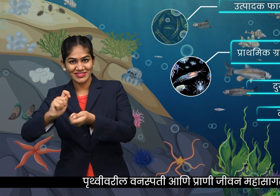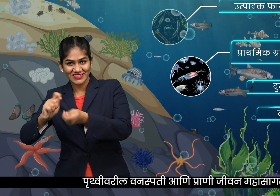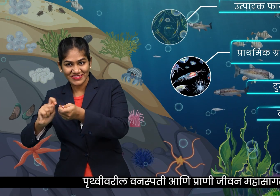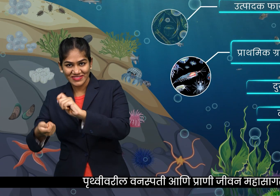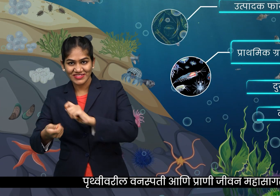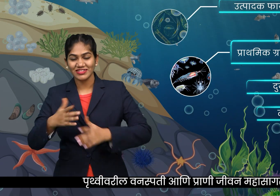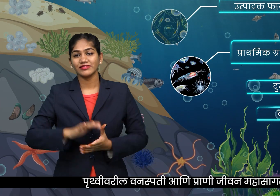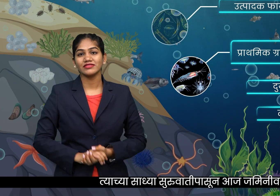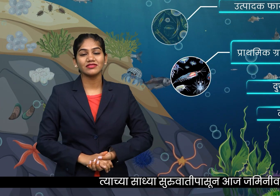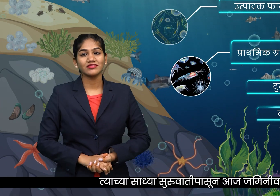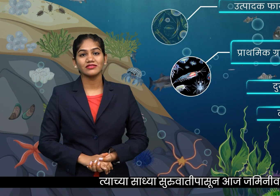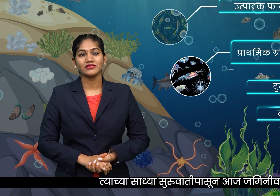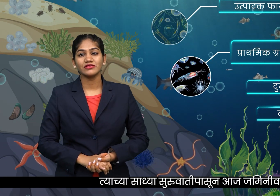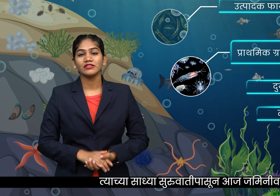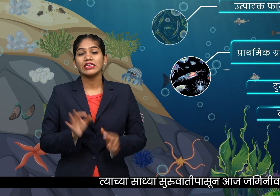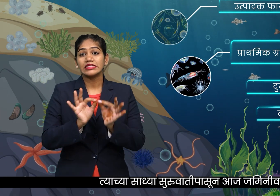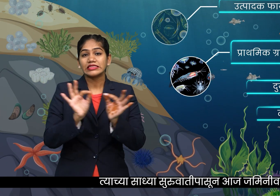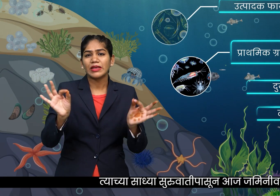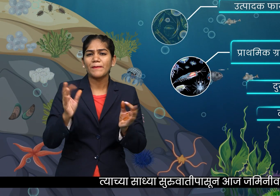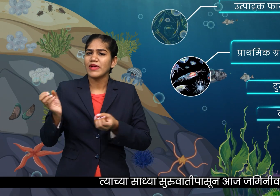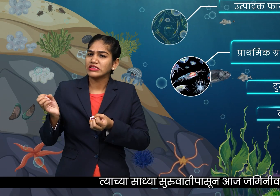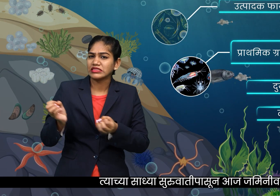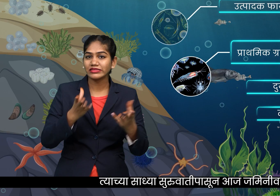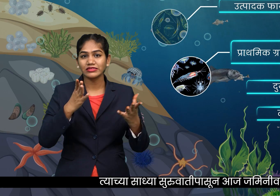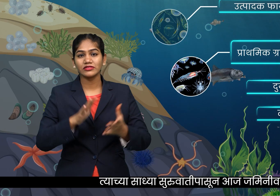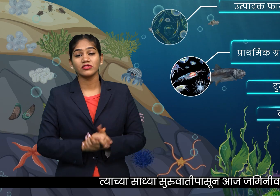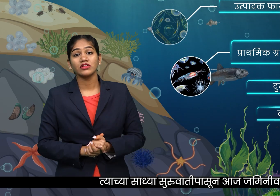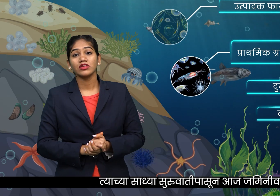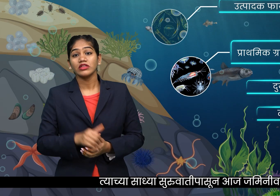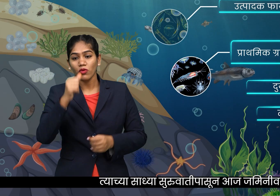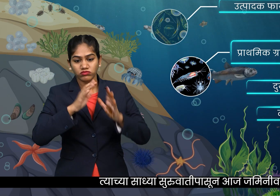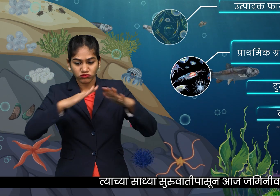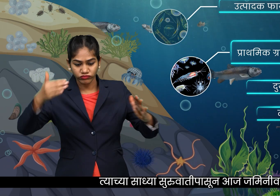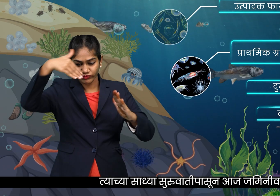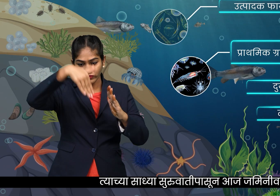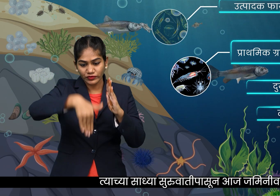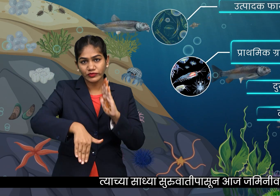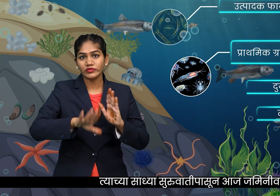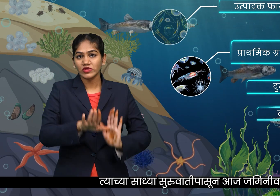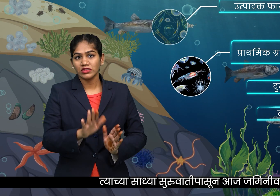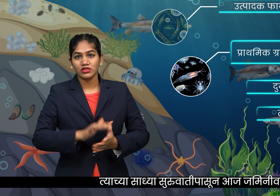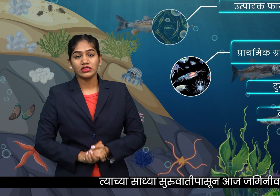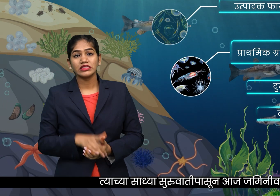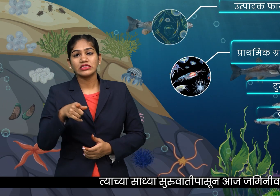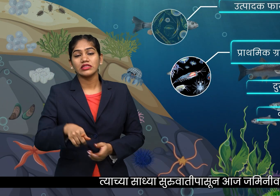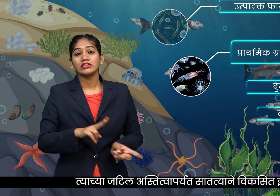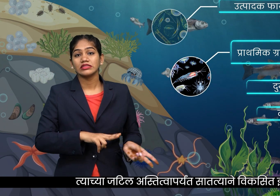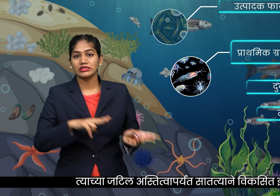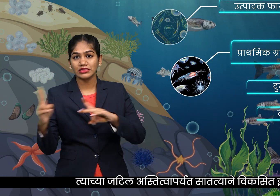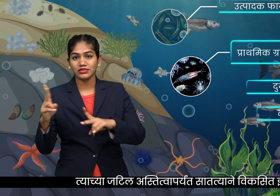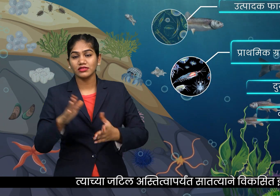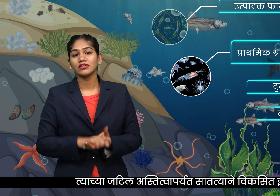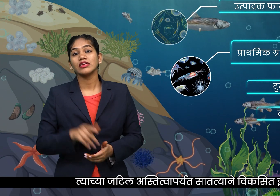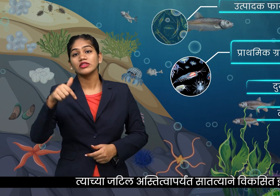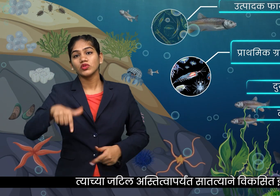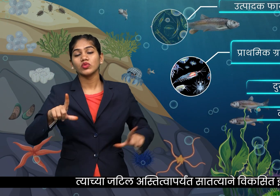महासागरामधील त्याच्या साध्या सुरुवातीपासून आज जमिनीवरील